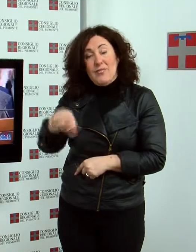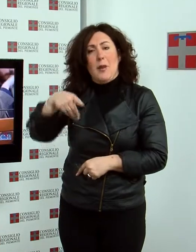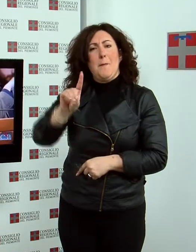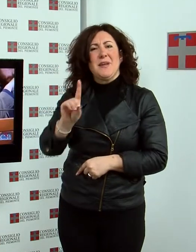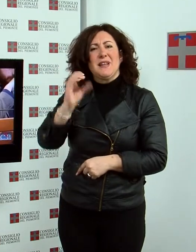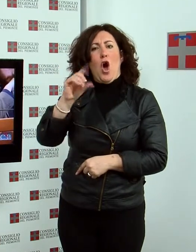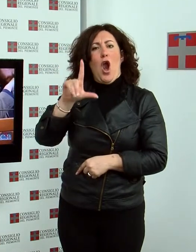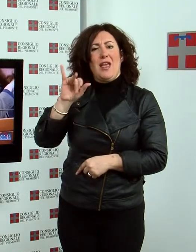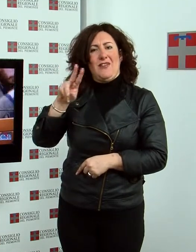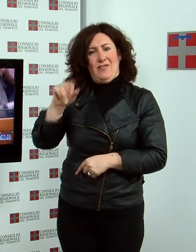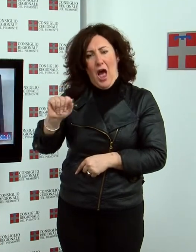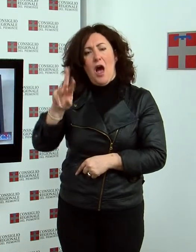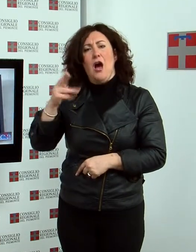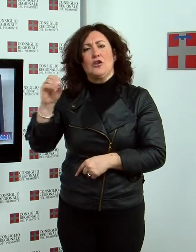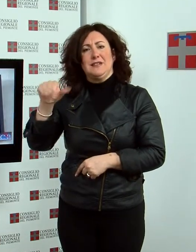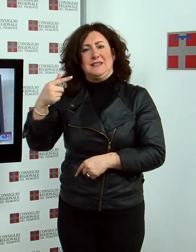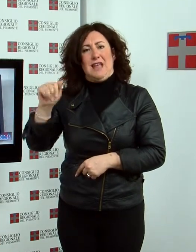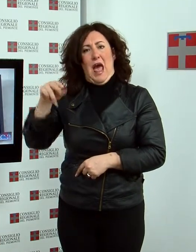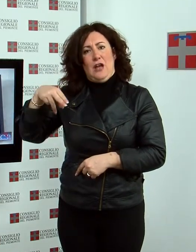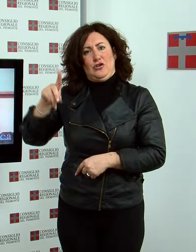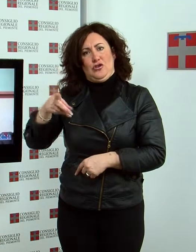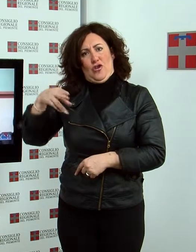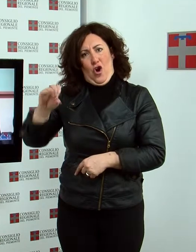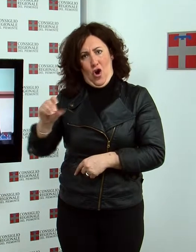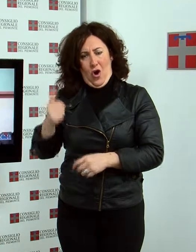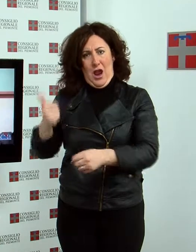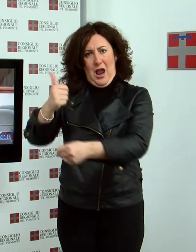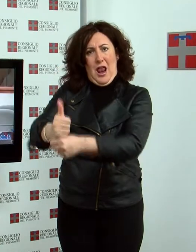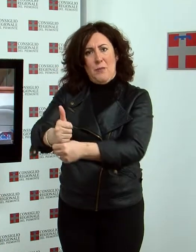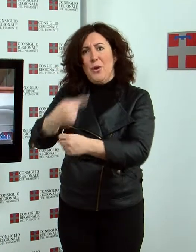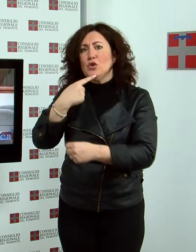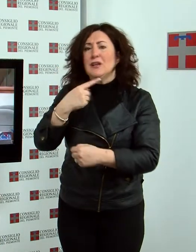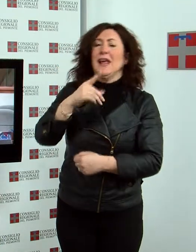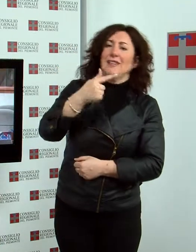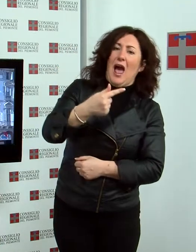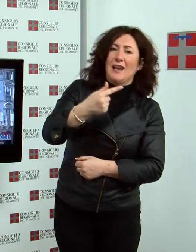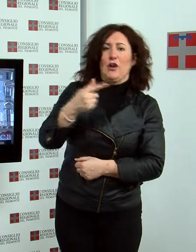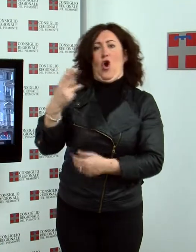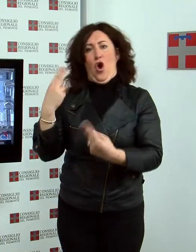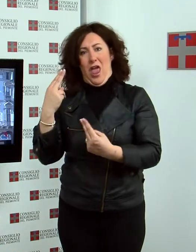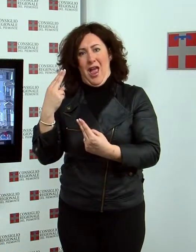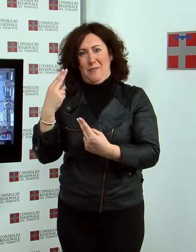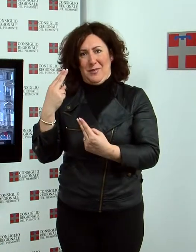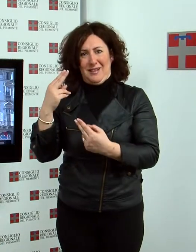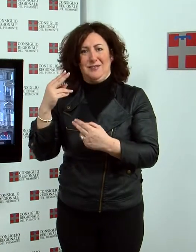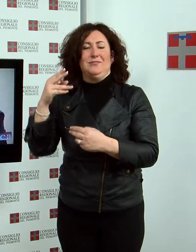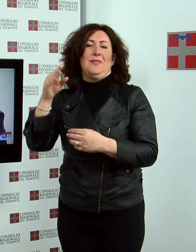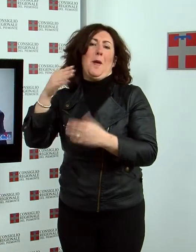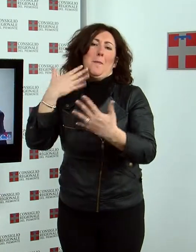Elio Rostagno, in sostituzione dei neoparlamentari Mino Taricco e Stefano Lepri. Nuovo assetto anche in giunta, dopo le dimissioni di